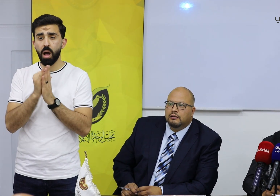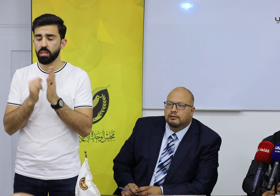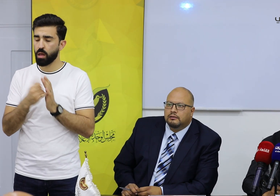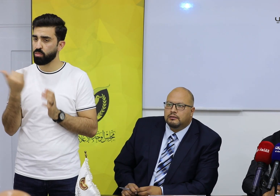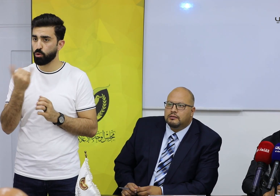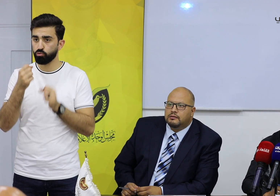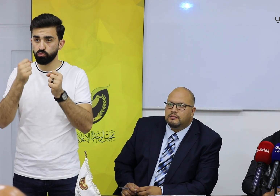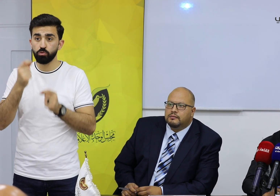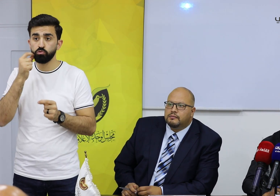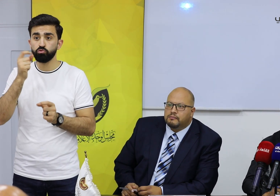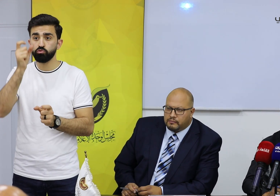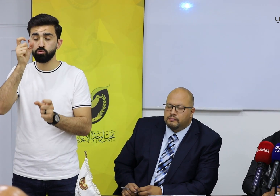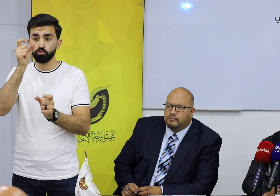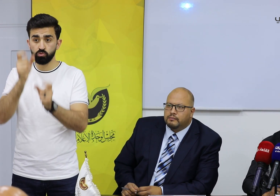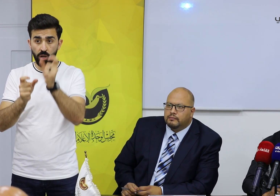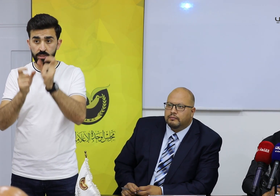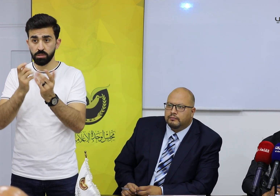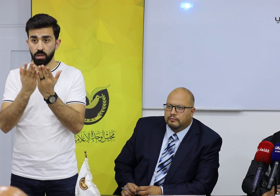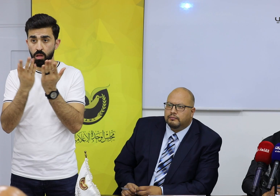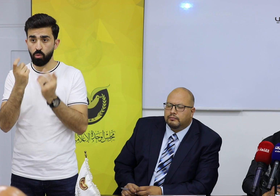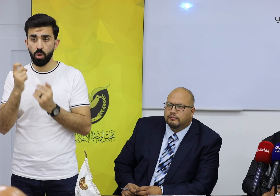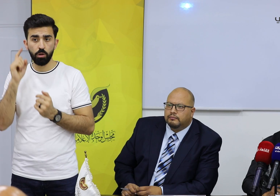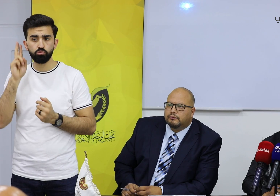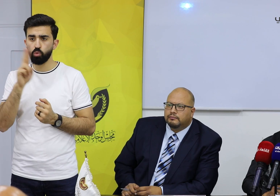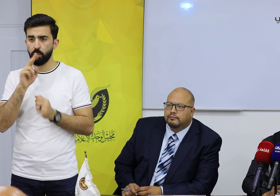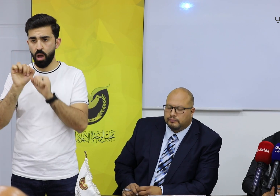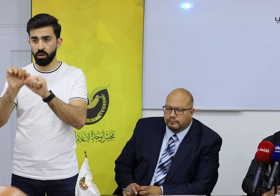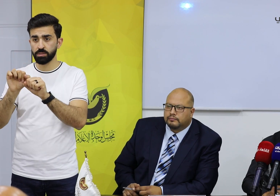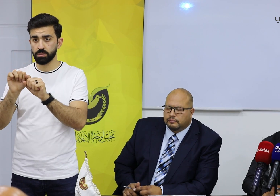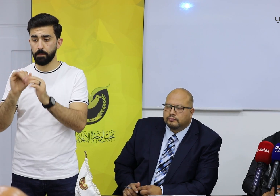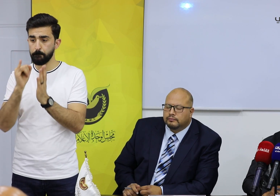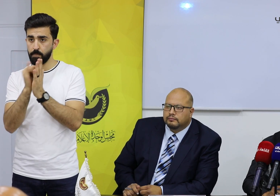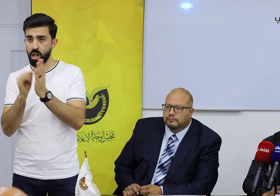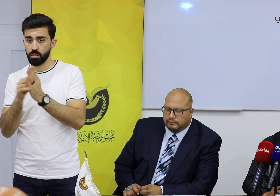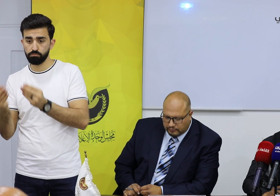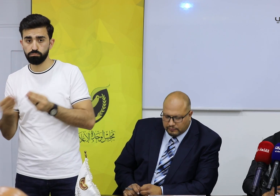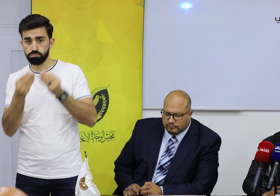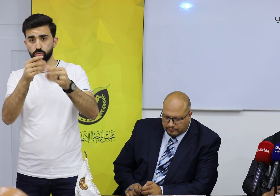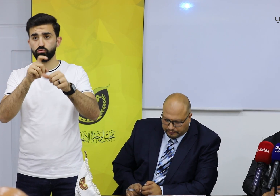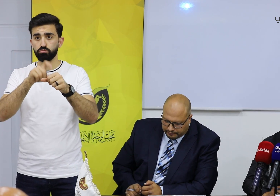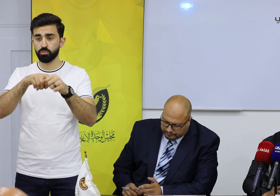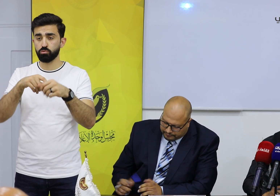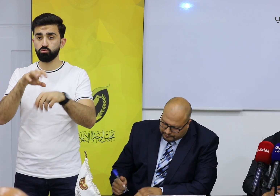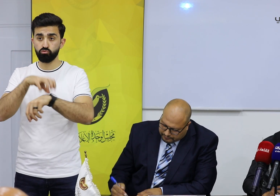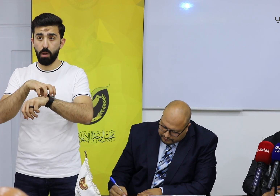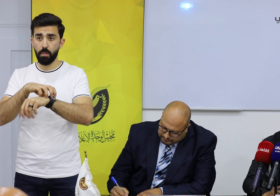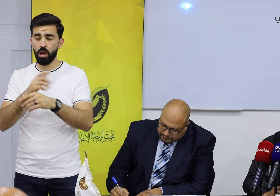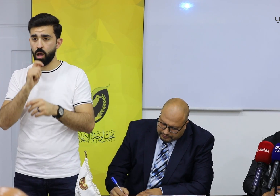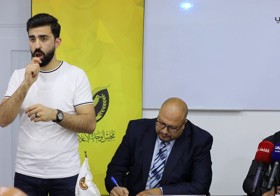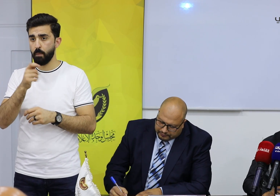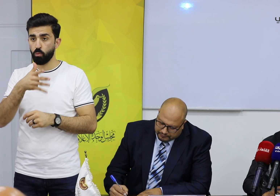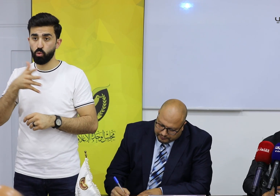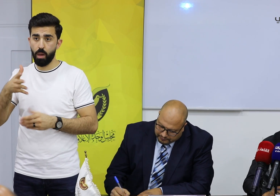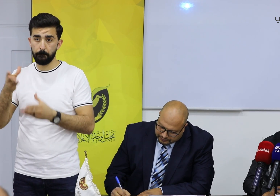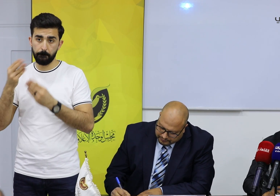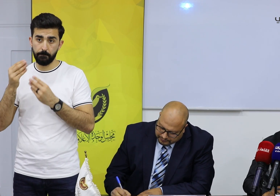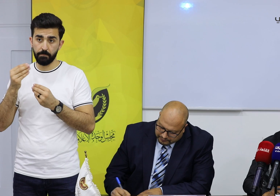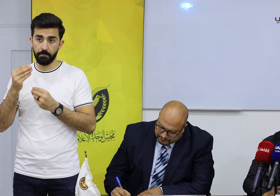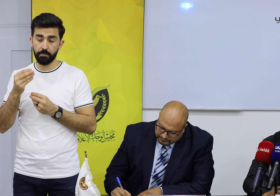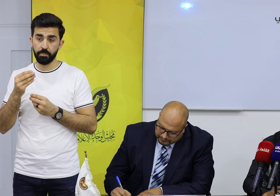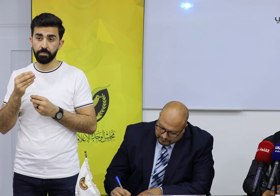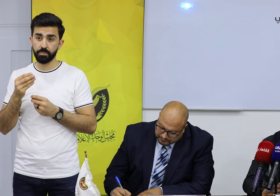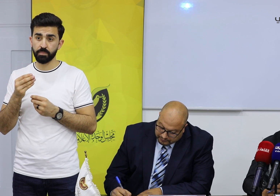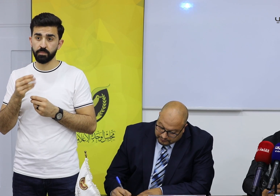للأشخاص ذوي الإعاقة السمعية؟ اول اصلا يعني عفوا يعني